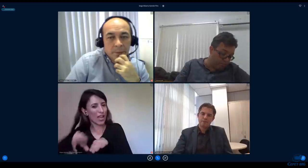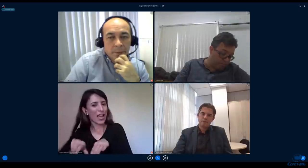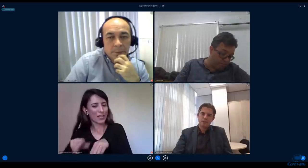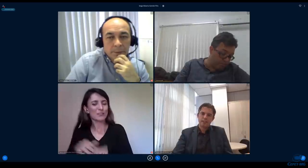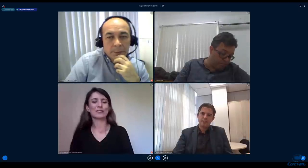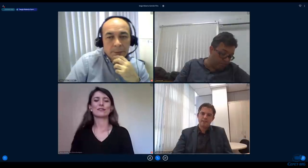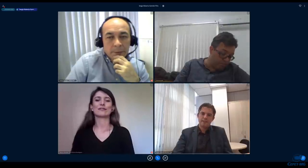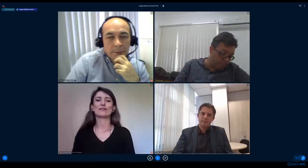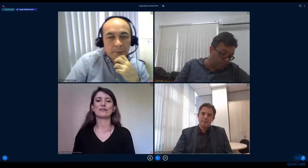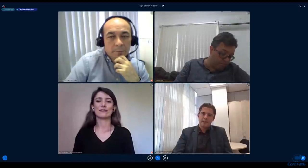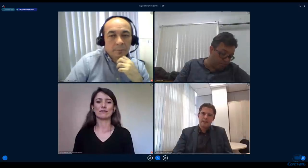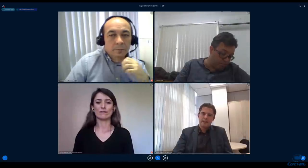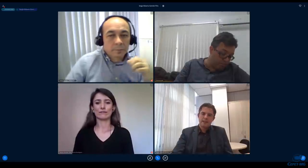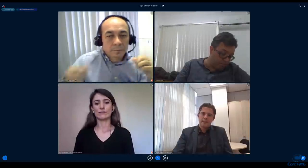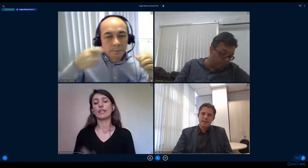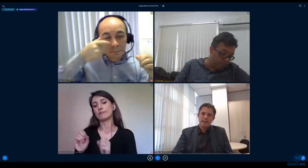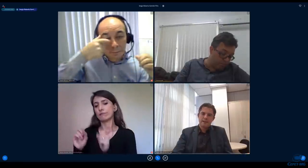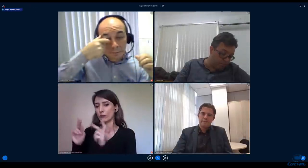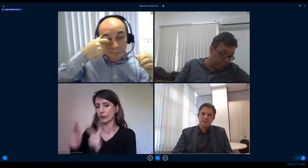ok